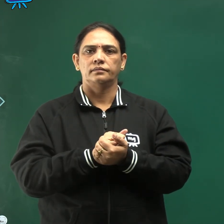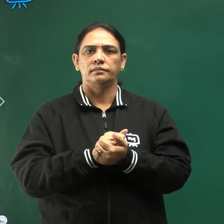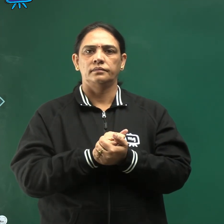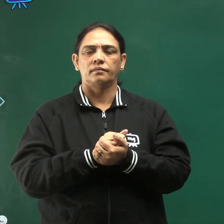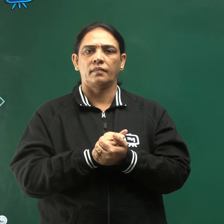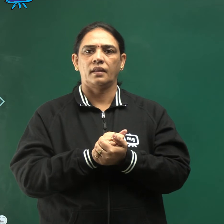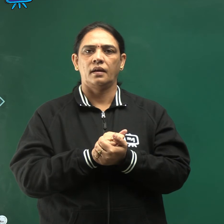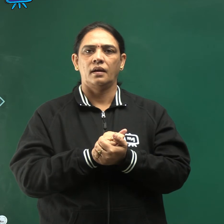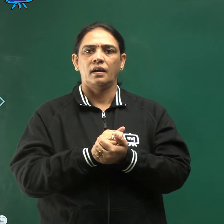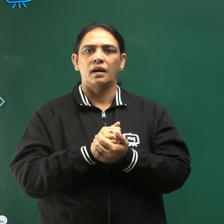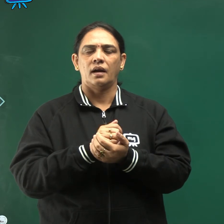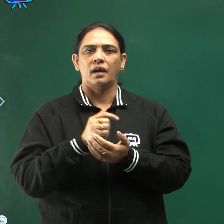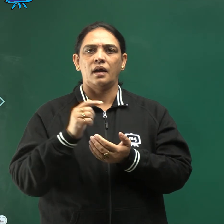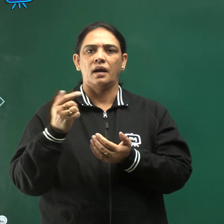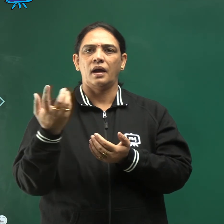ऐसी संख्या लेते हैं